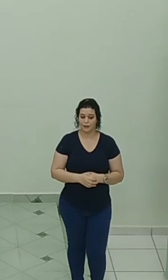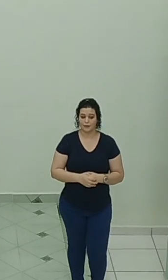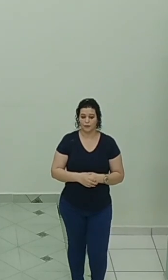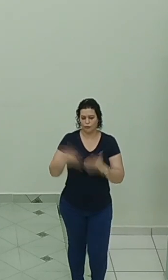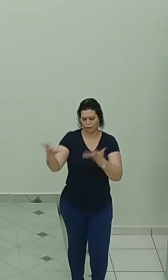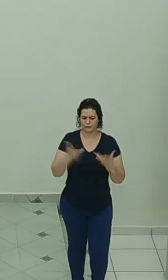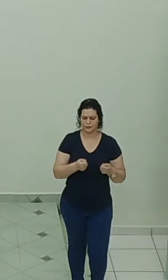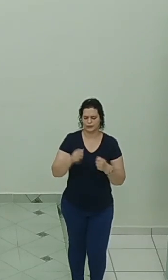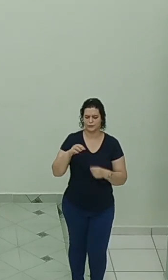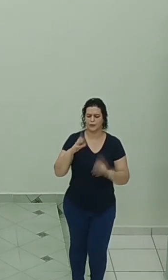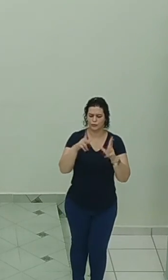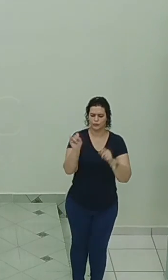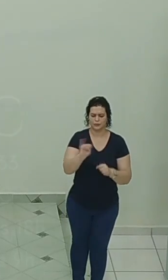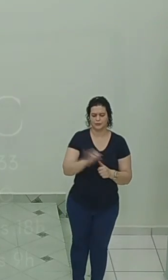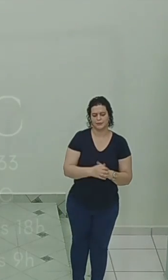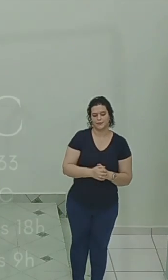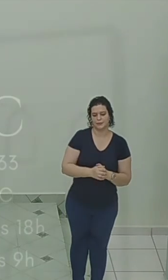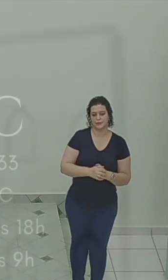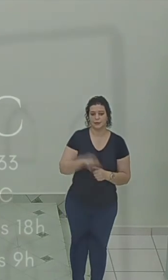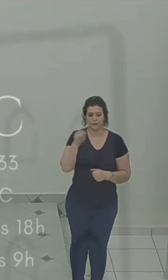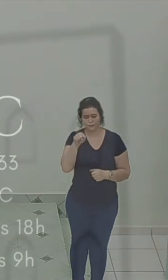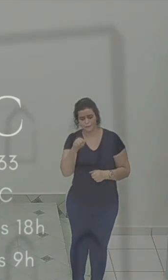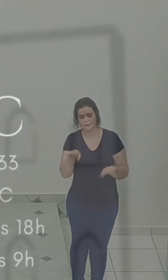irmãos e de você que está nos